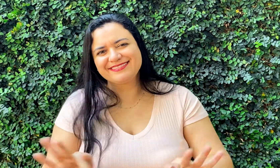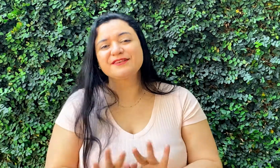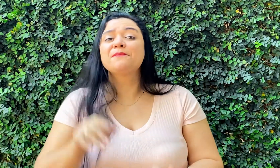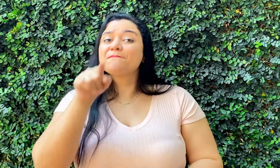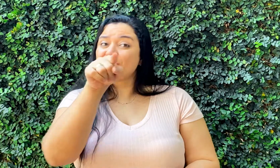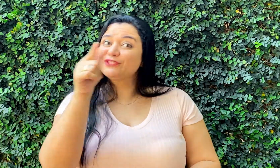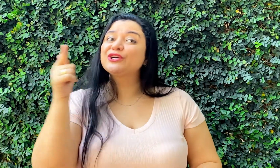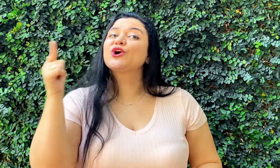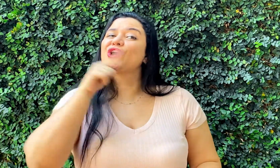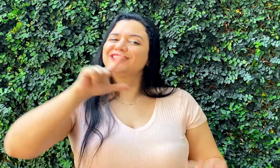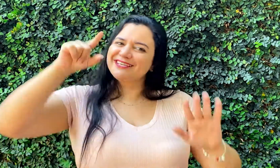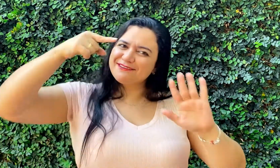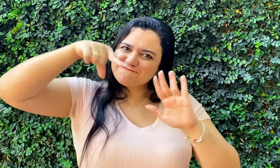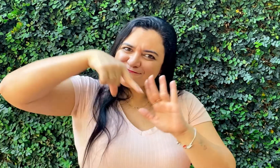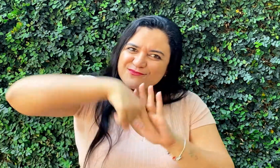nós, vós,